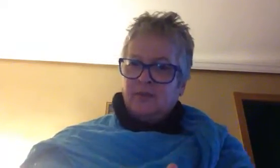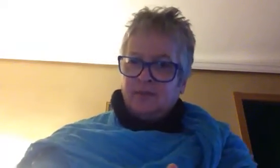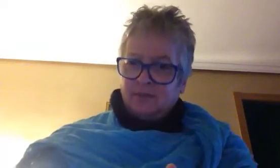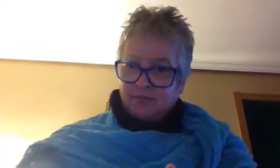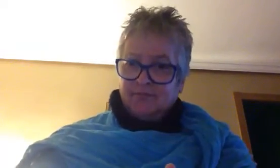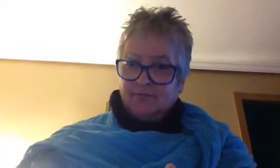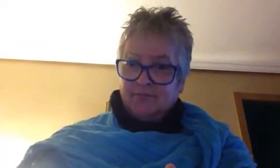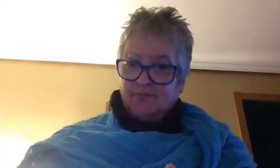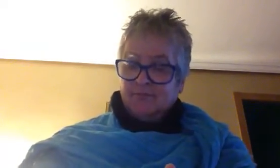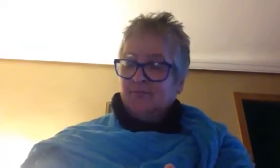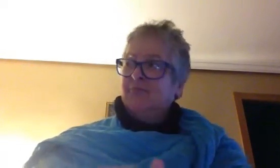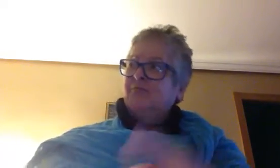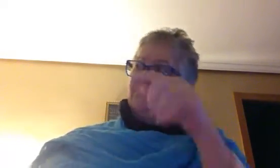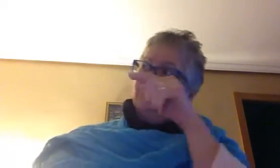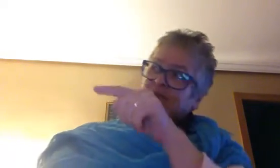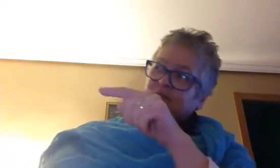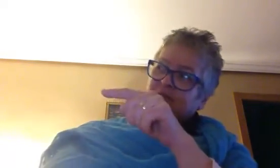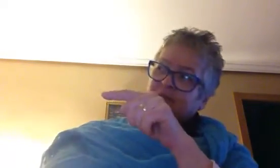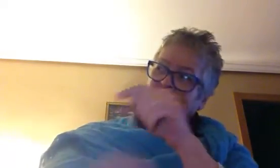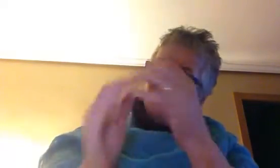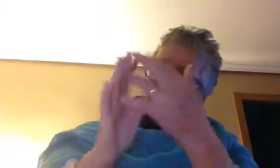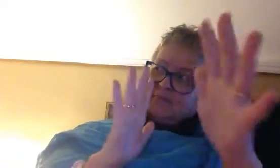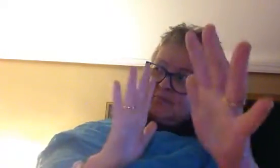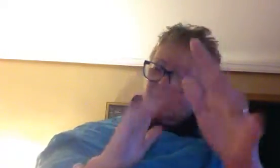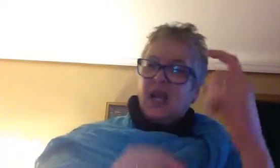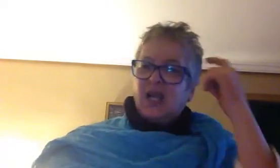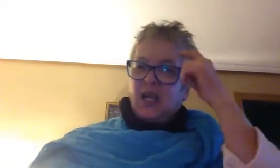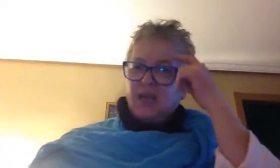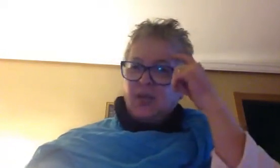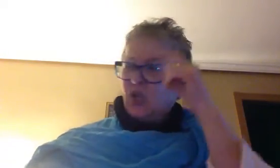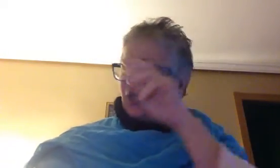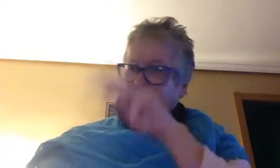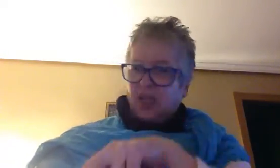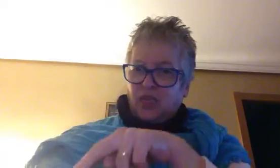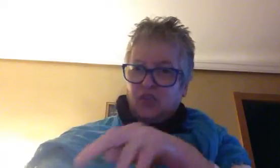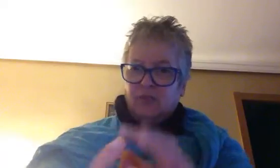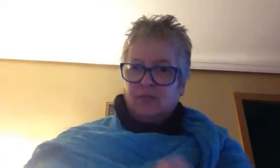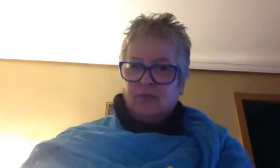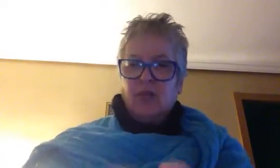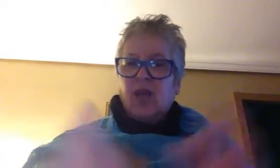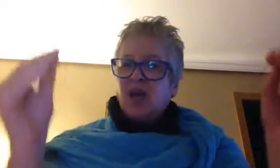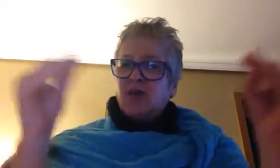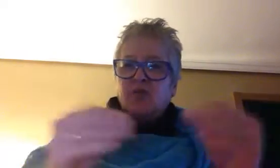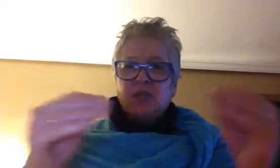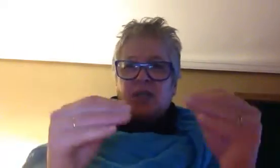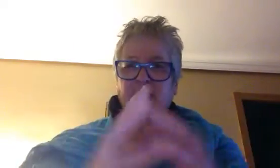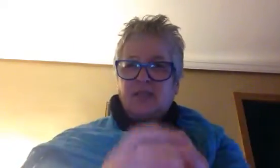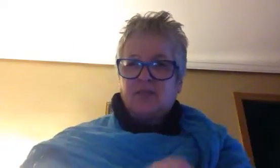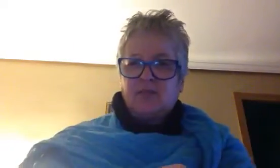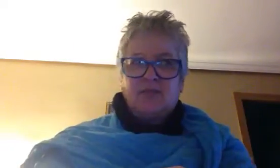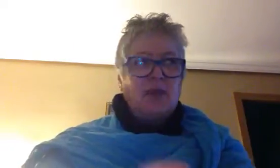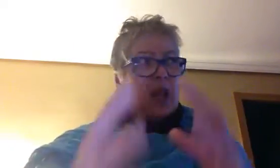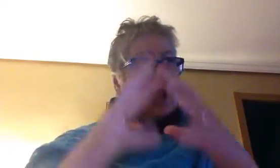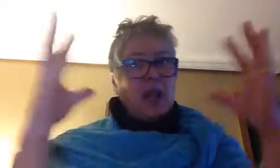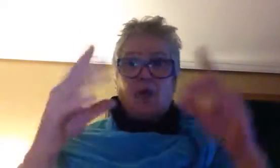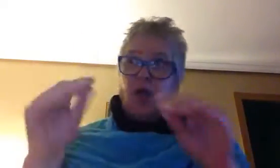siempre he ido solo. Cuando digo solo, no quiero decir que tenga amigos, que no